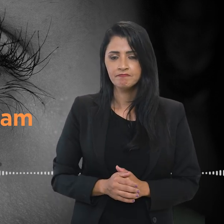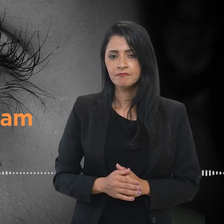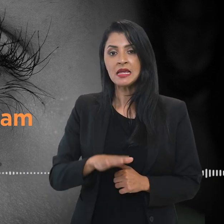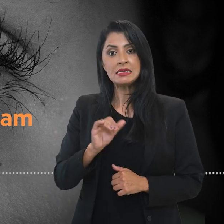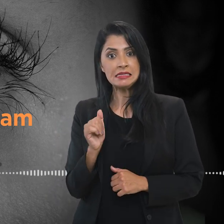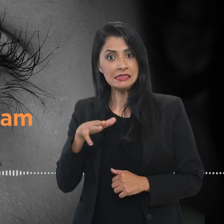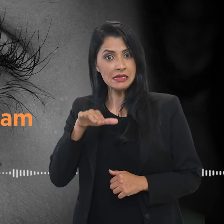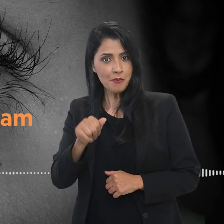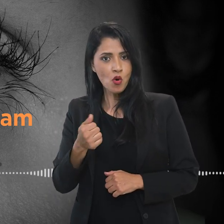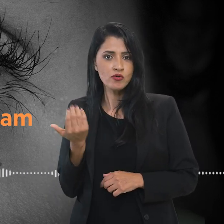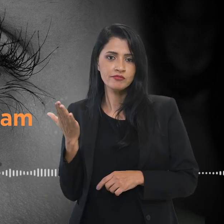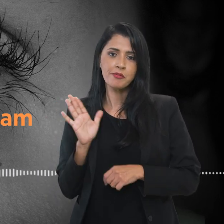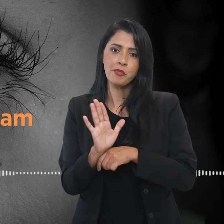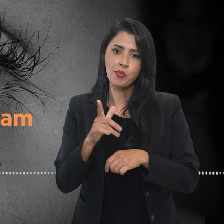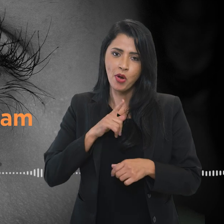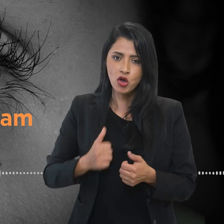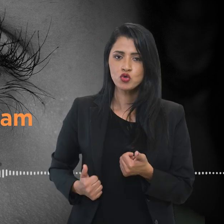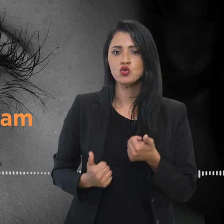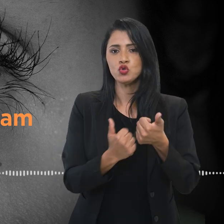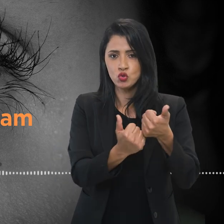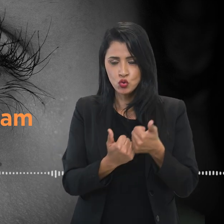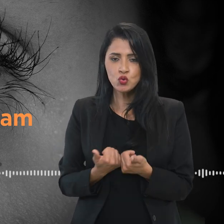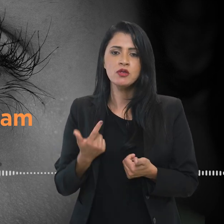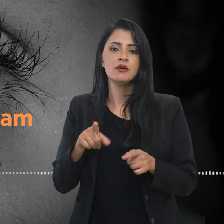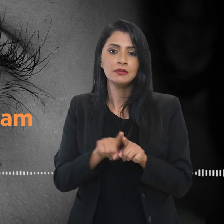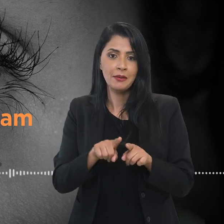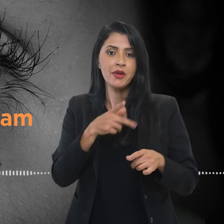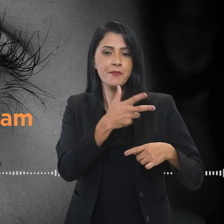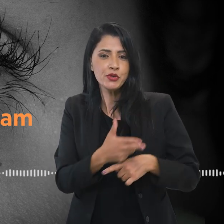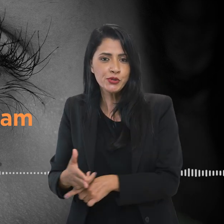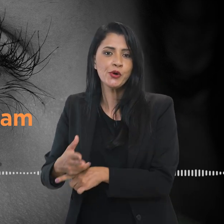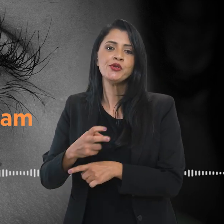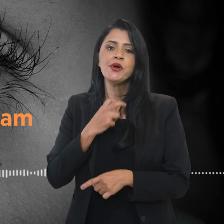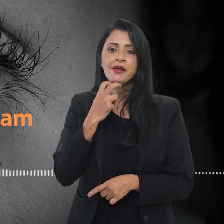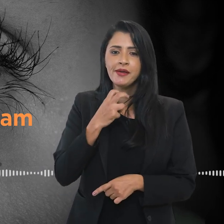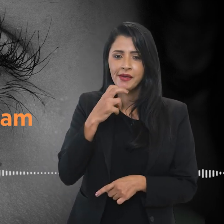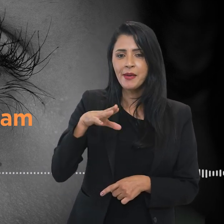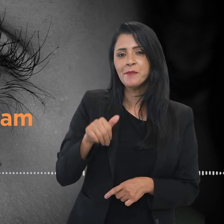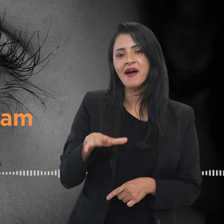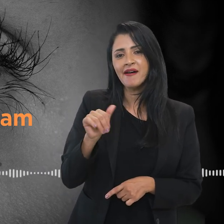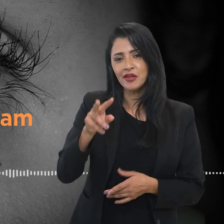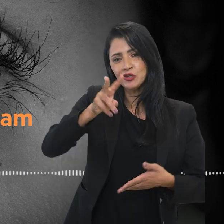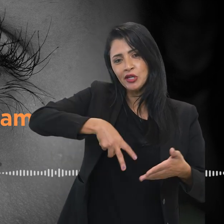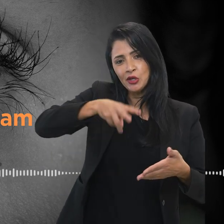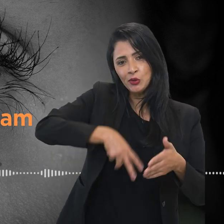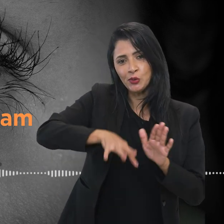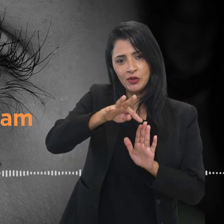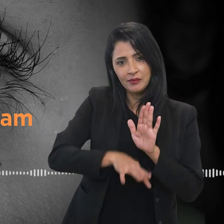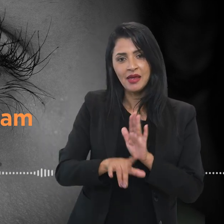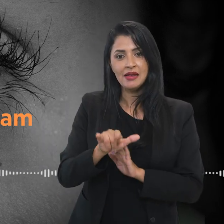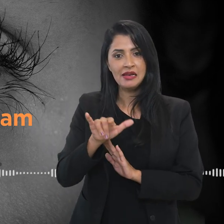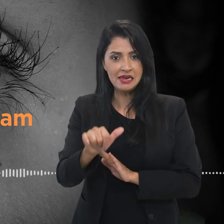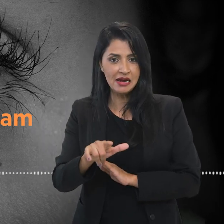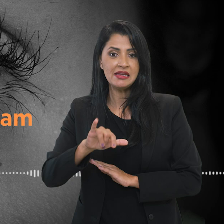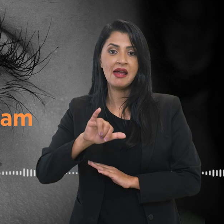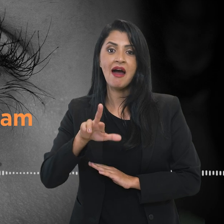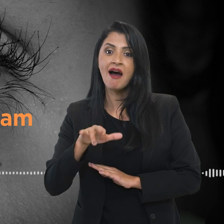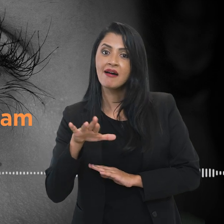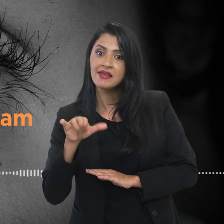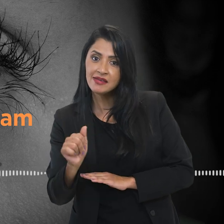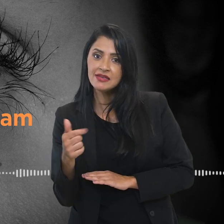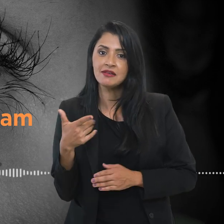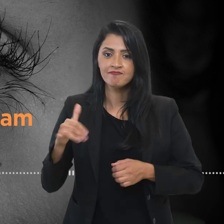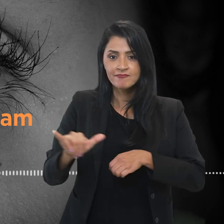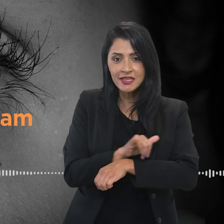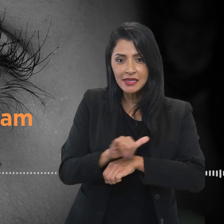roteiro e coordenação de equipe são da Bia Arcoverde. A Simone Magalhães colabora na produção dos episódios e a Marisete de Souza empresta sua voz na leitura dos